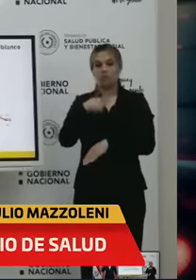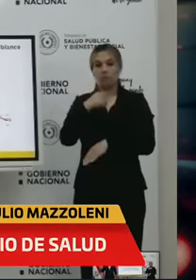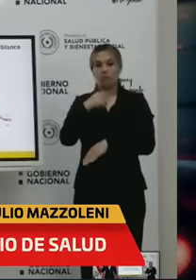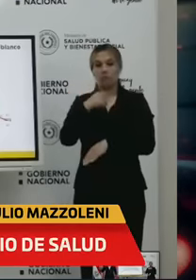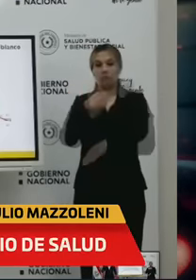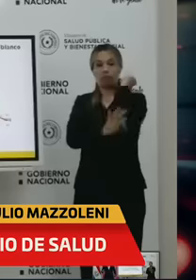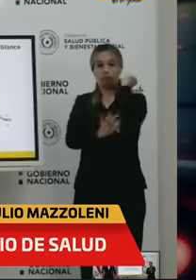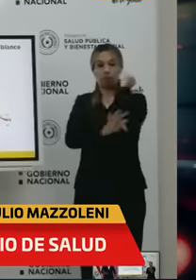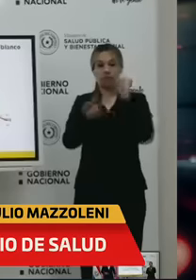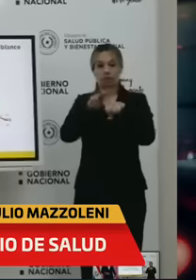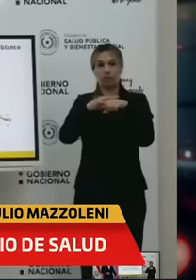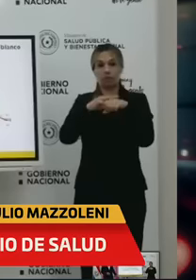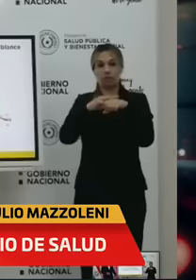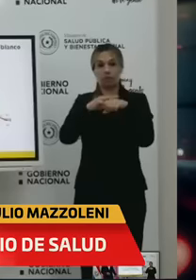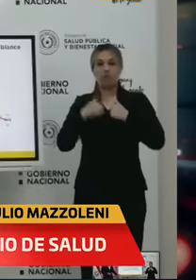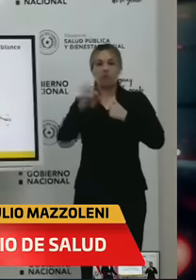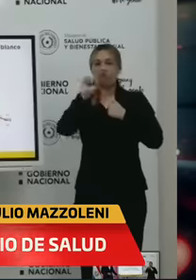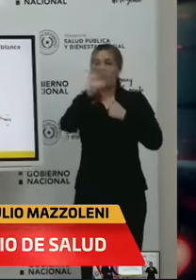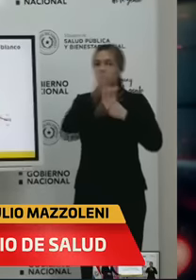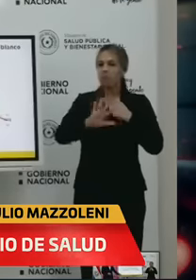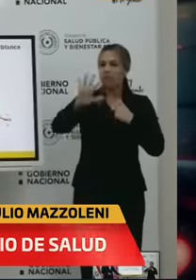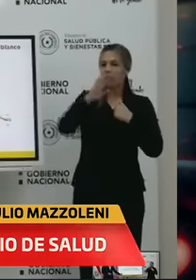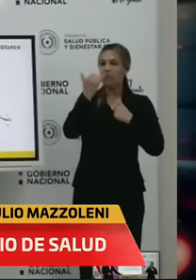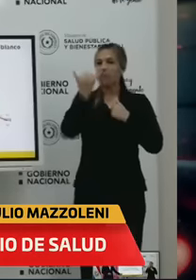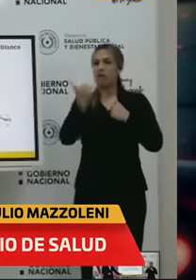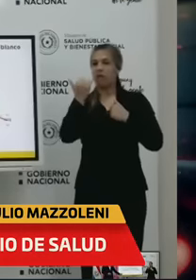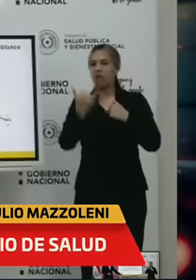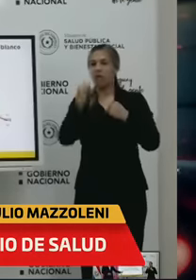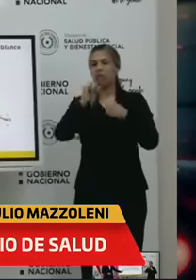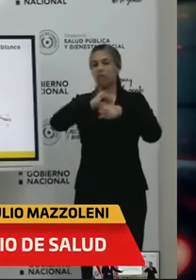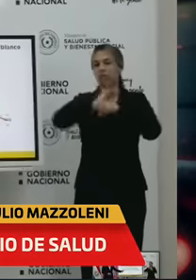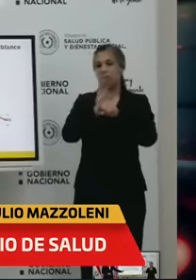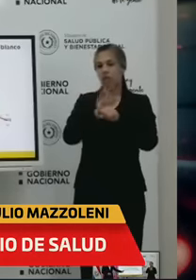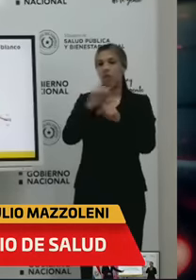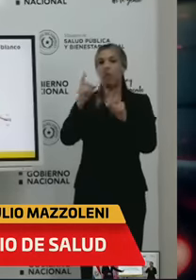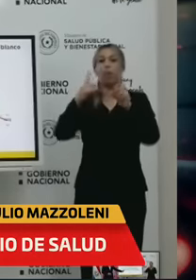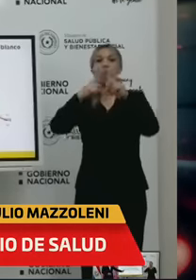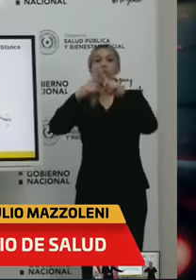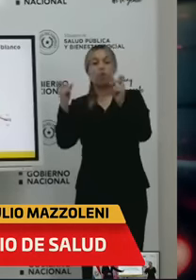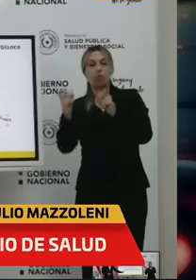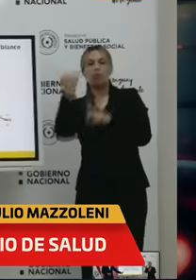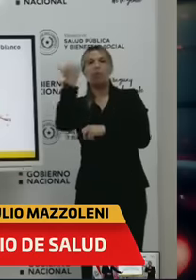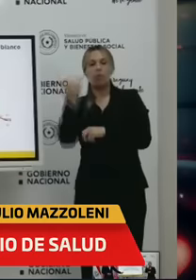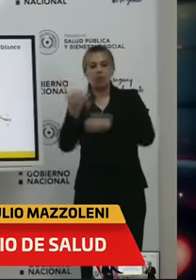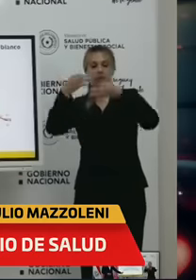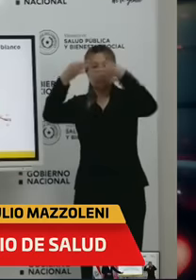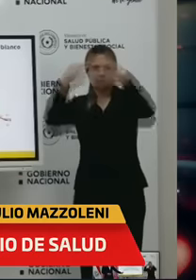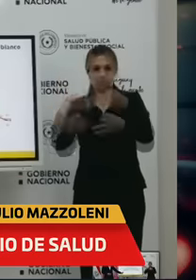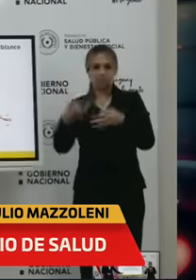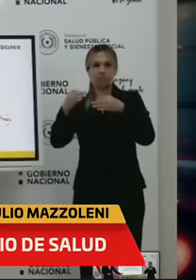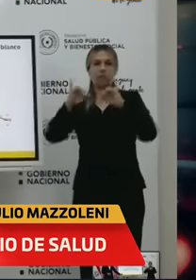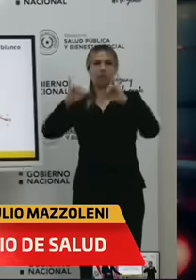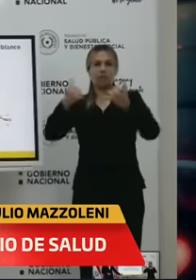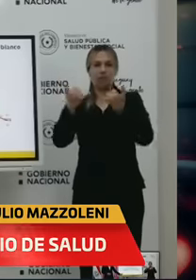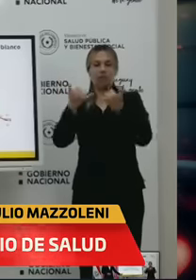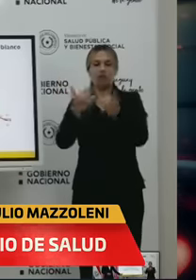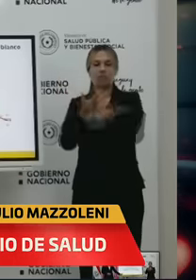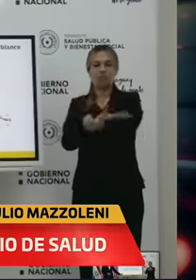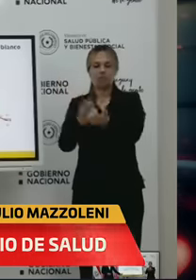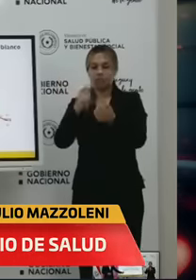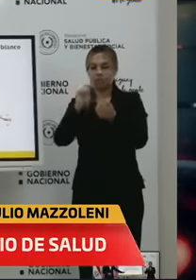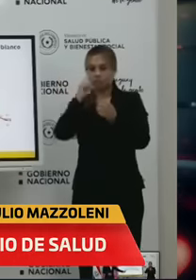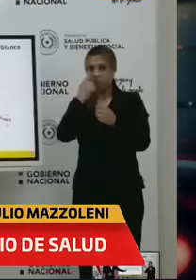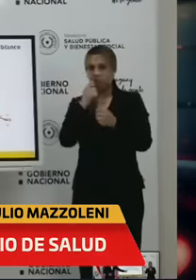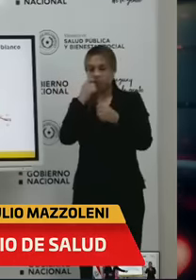con sospecha de COVID. Y después tenemos los confirmados. Como pueden ver, las notificaciones y los casos confirmados fueron mayores la